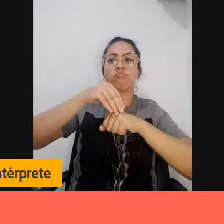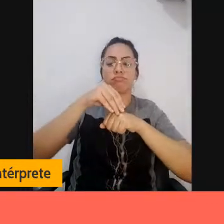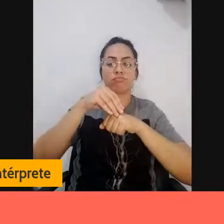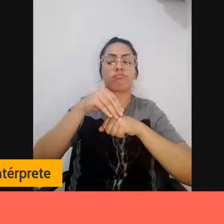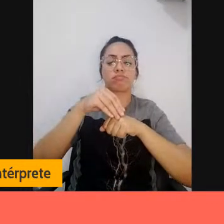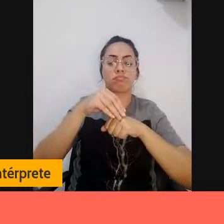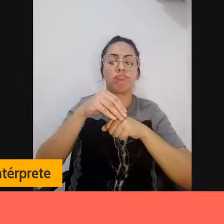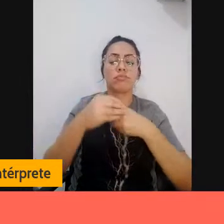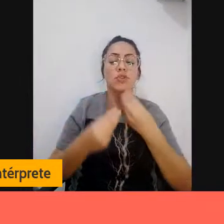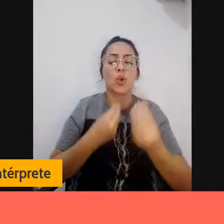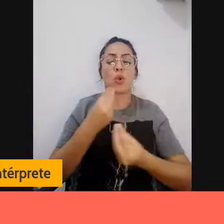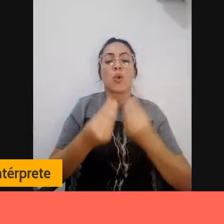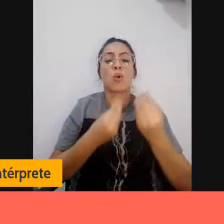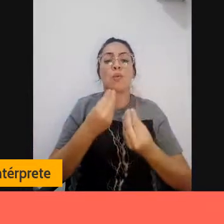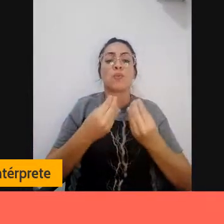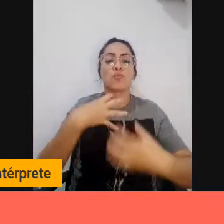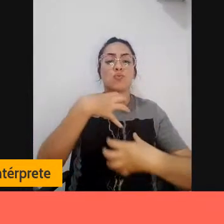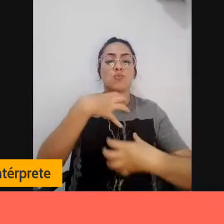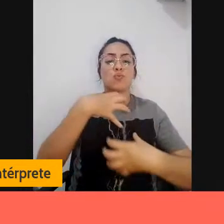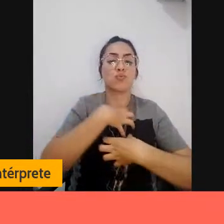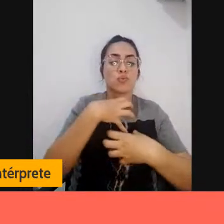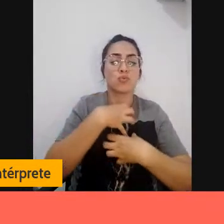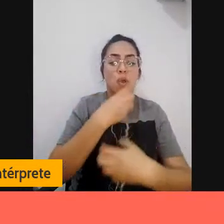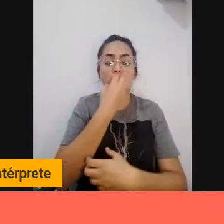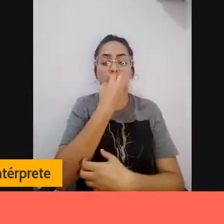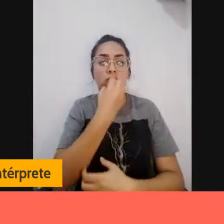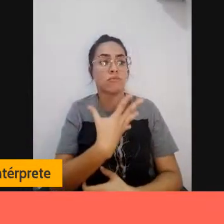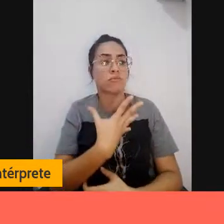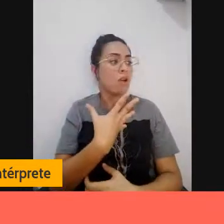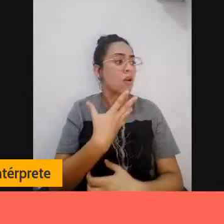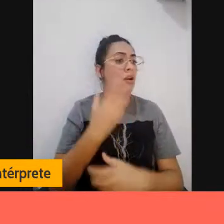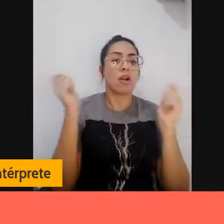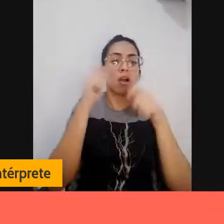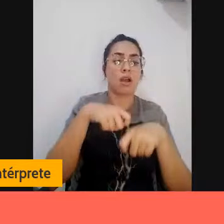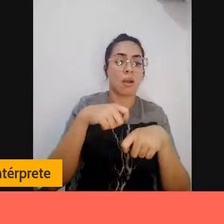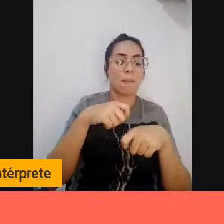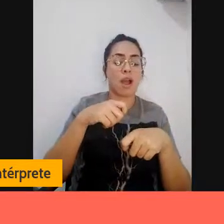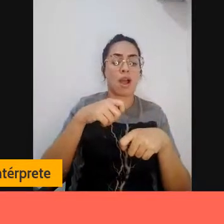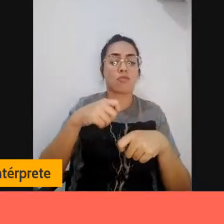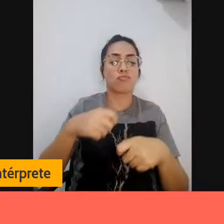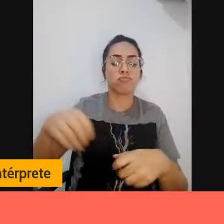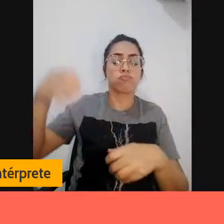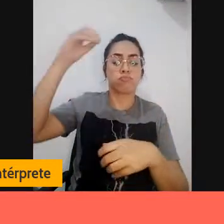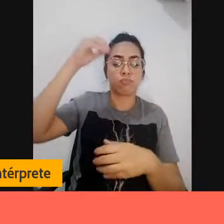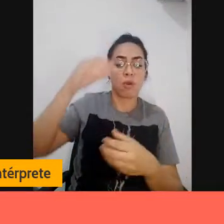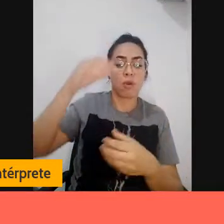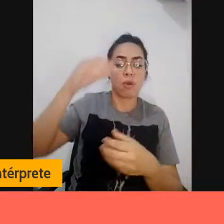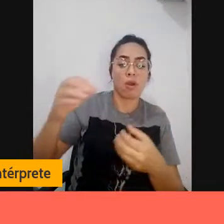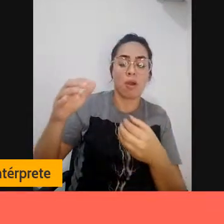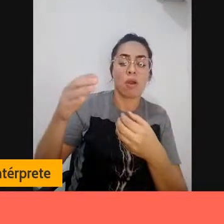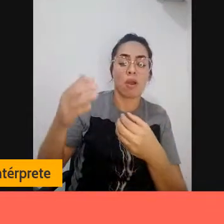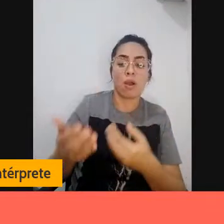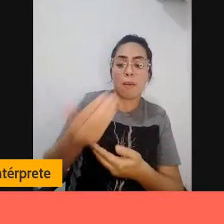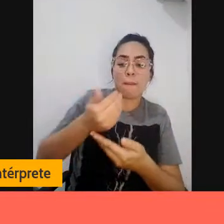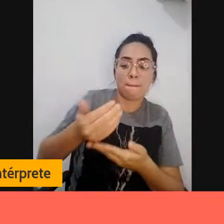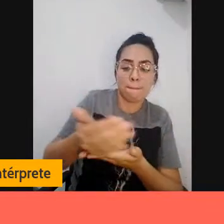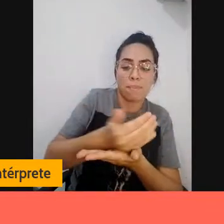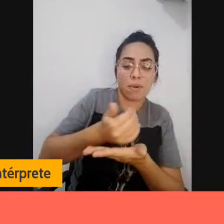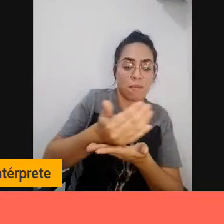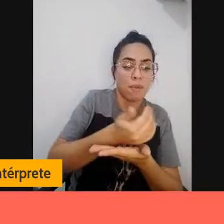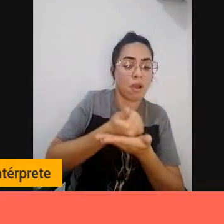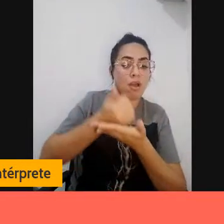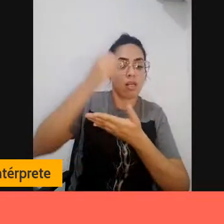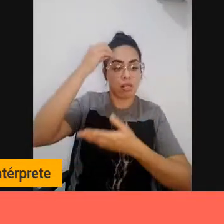atividade, um bem que pode ser acumulado individualmente e só